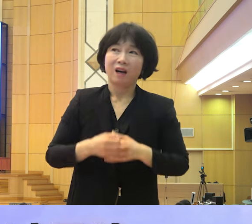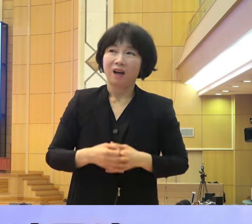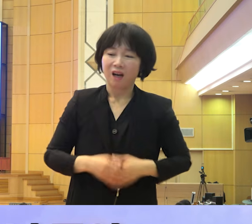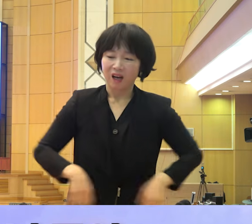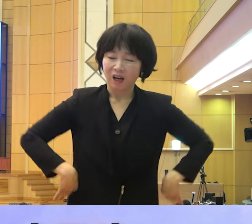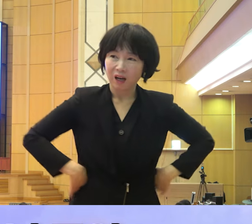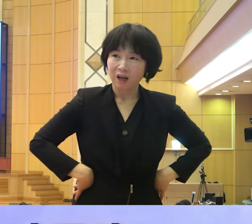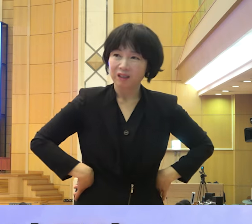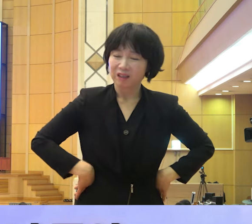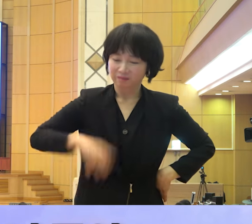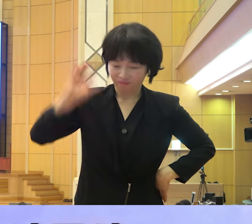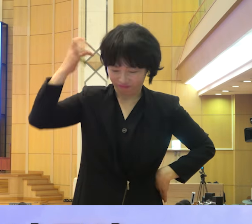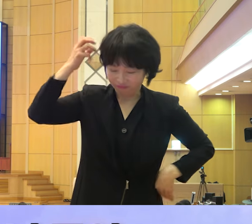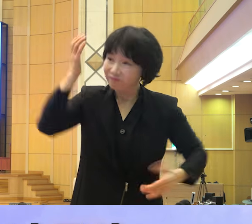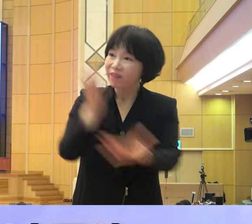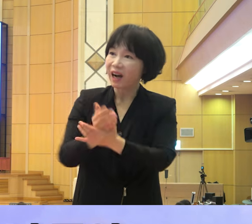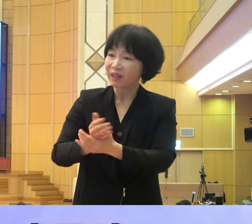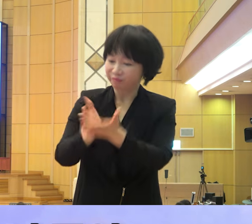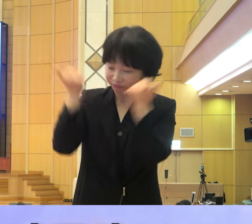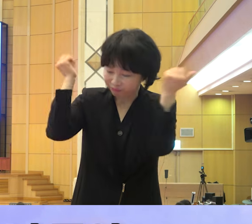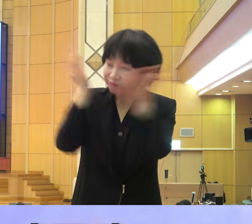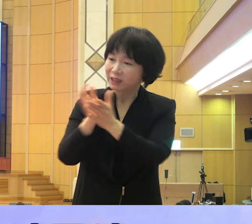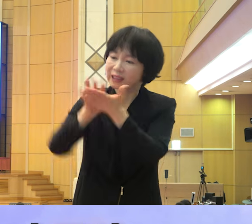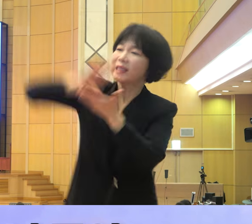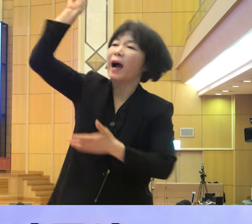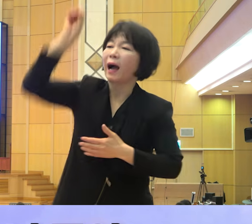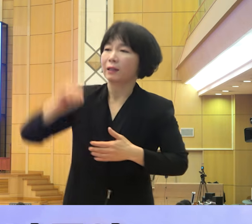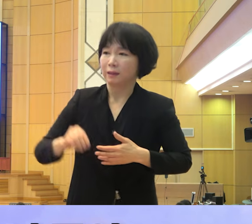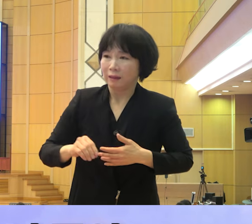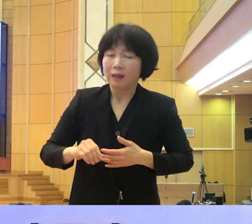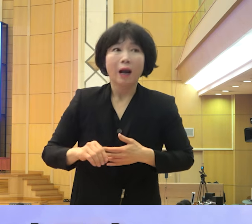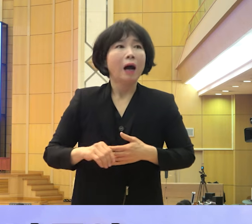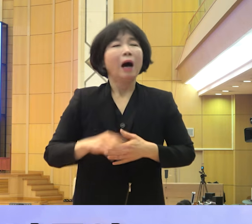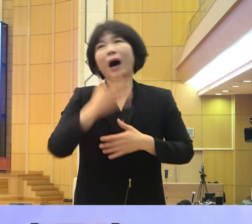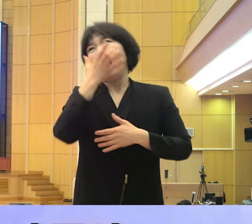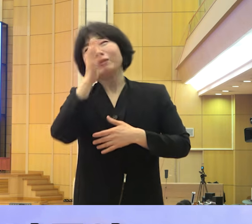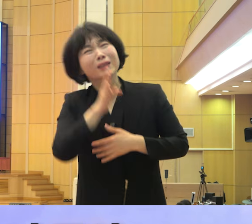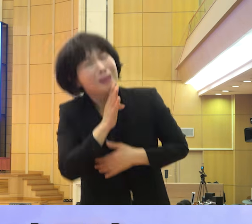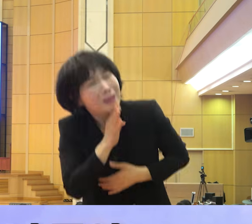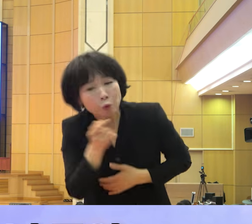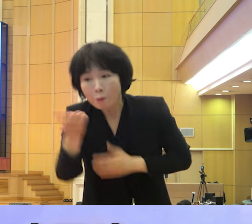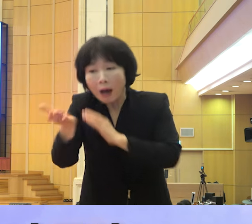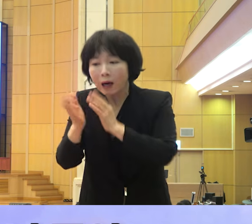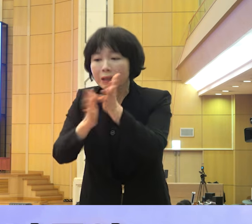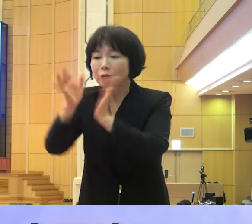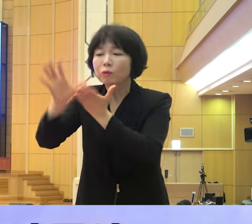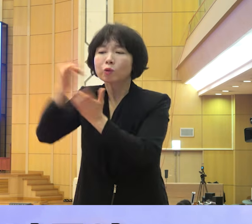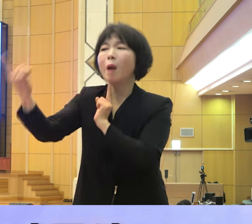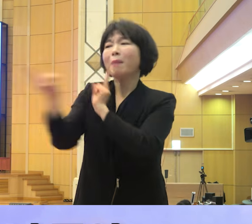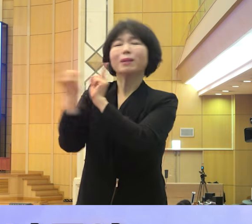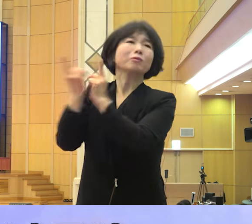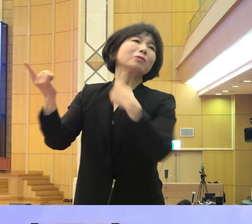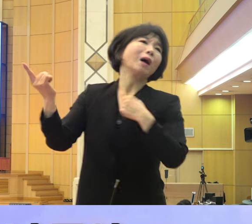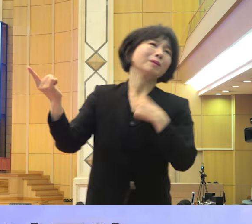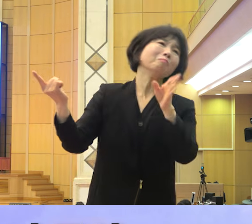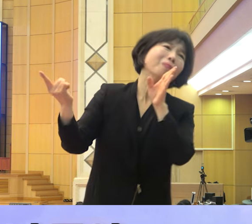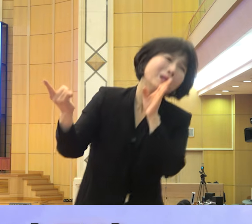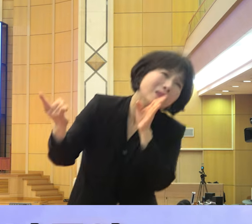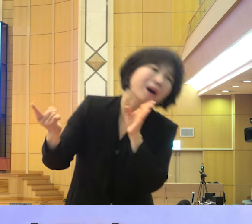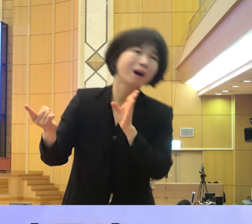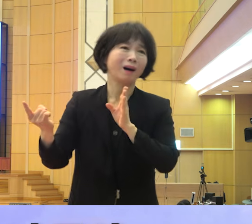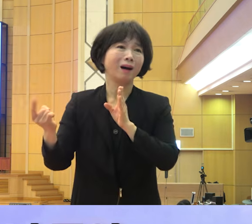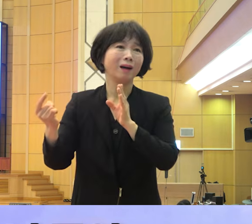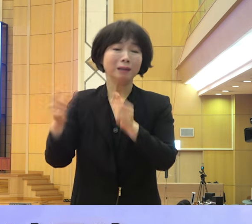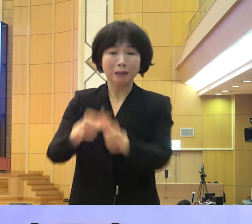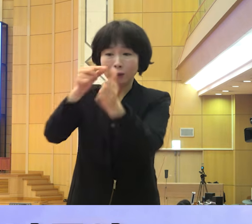그만 헛소리하고 빨리 내가 하는 일이나 좀 도와라. 형님, 지금